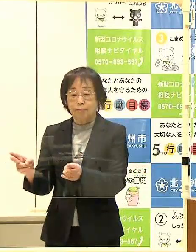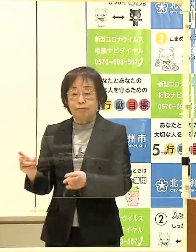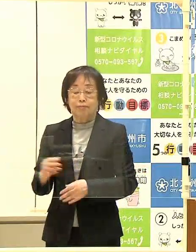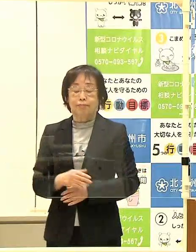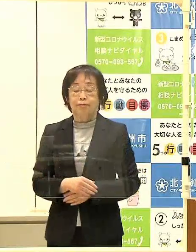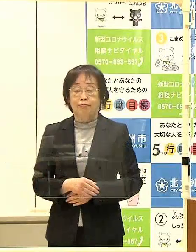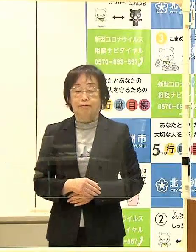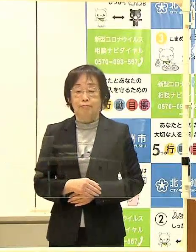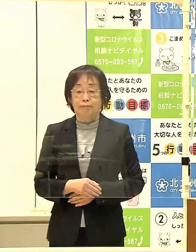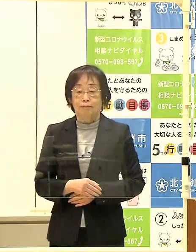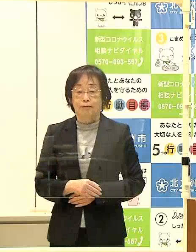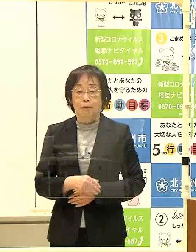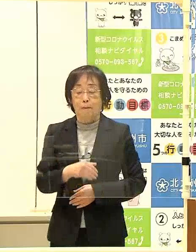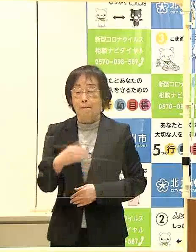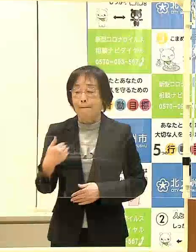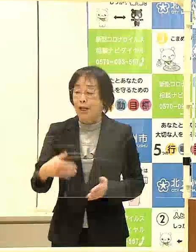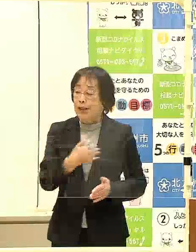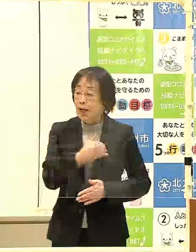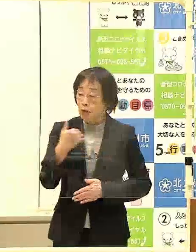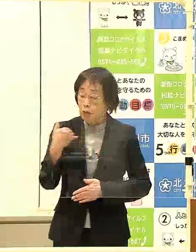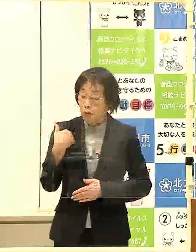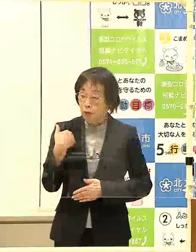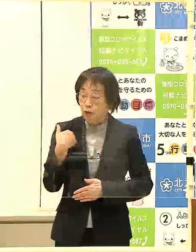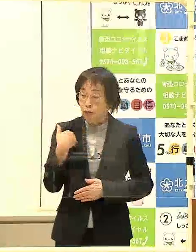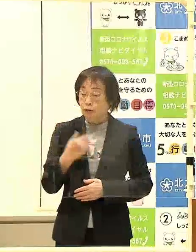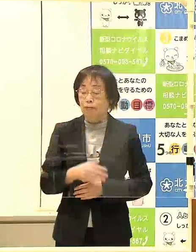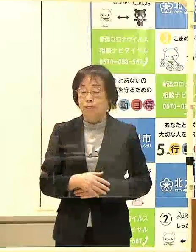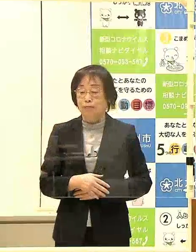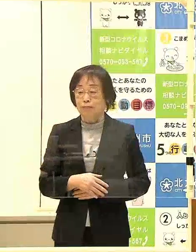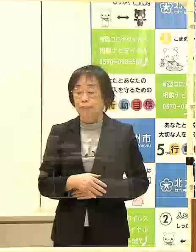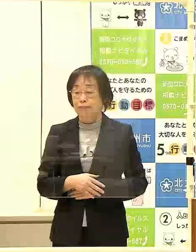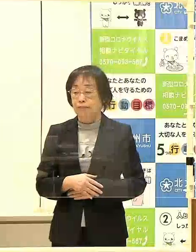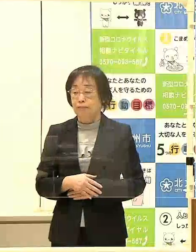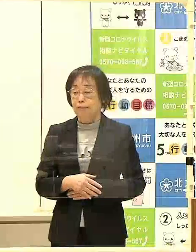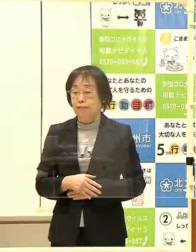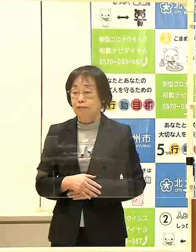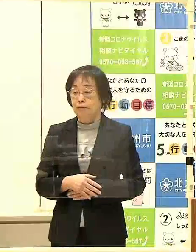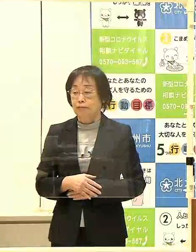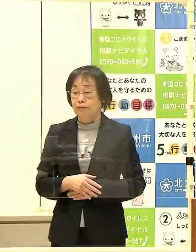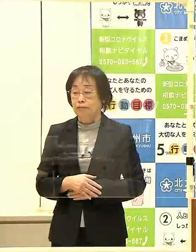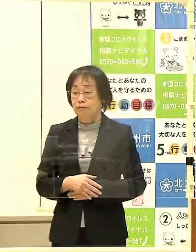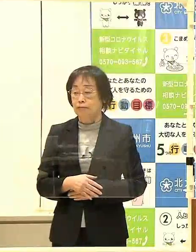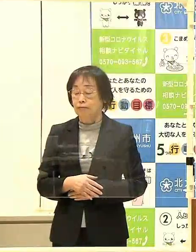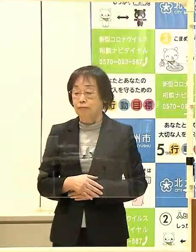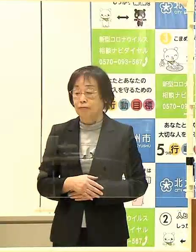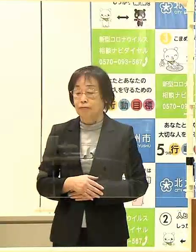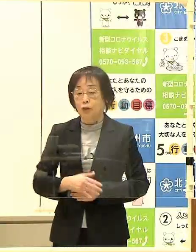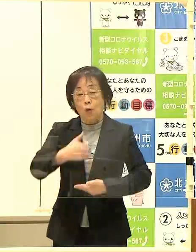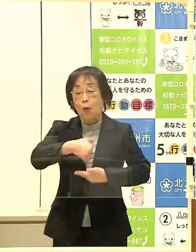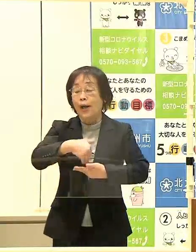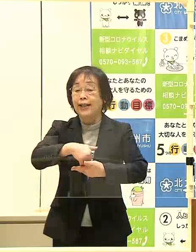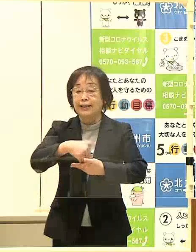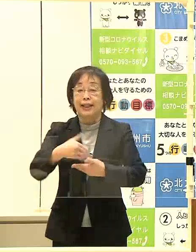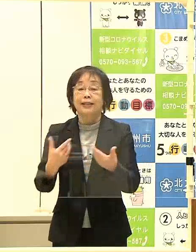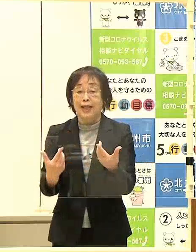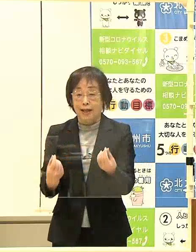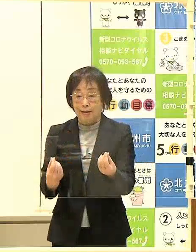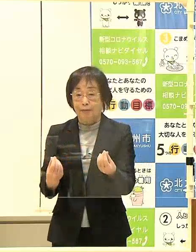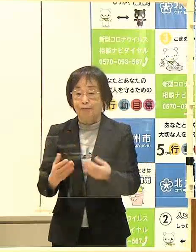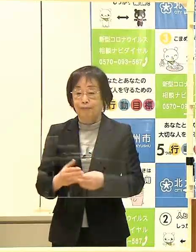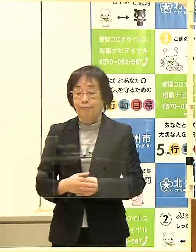これまで売れるかにずっと可能名人だと思うんですけれども